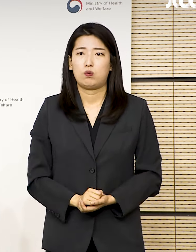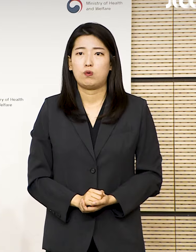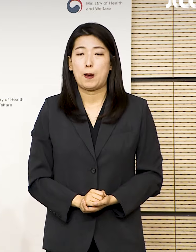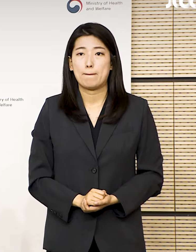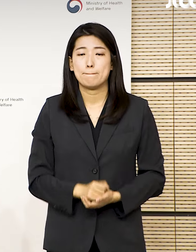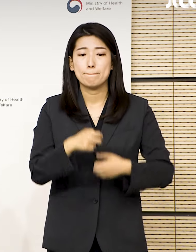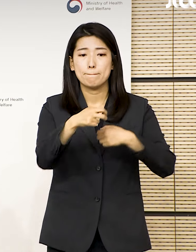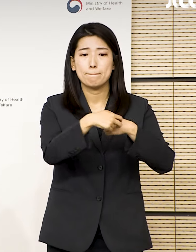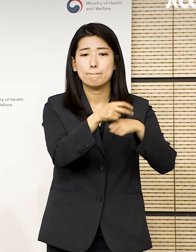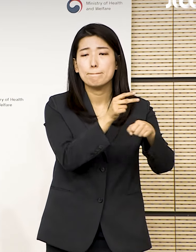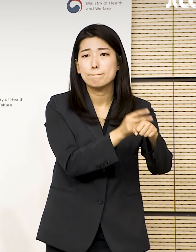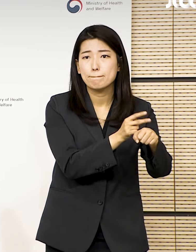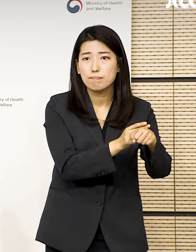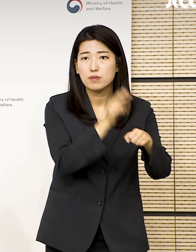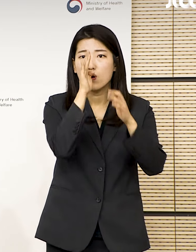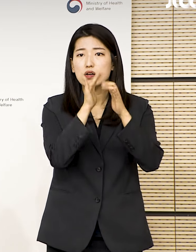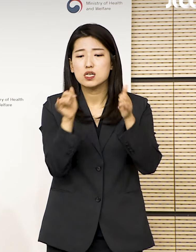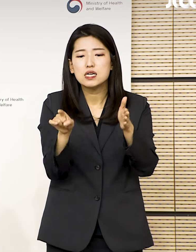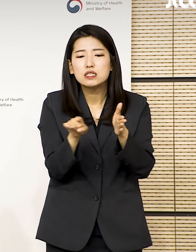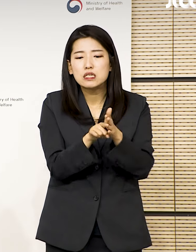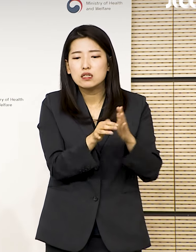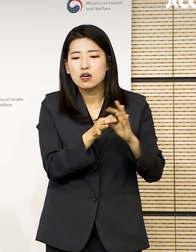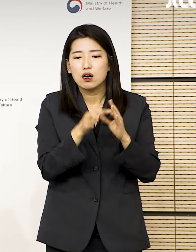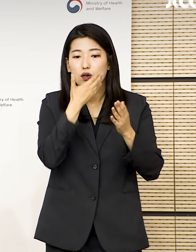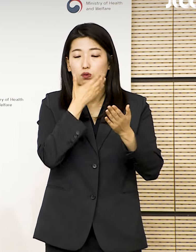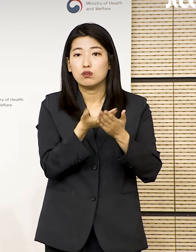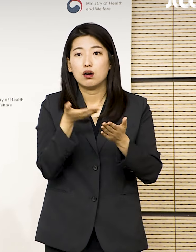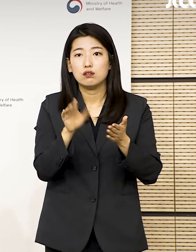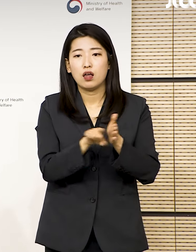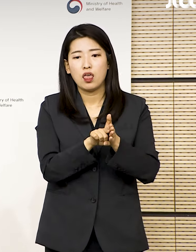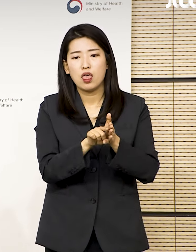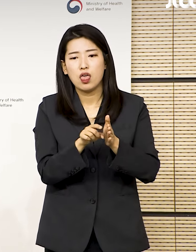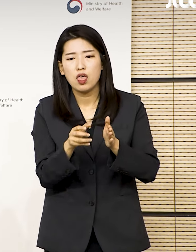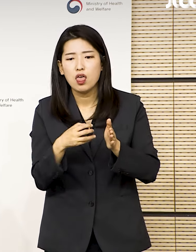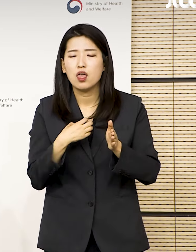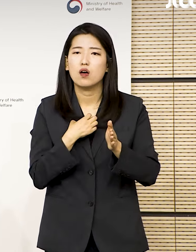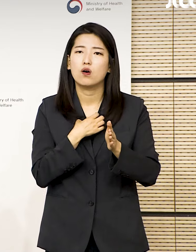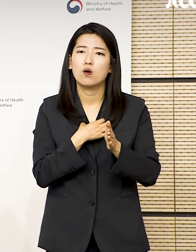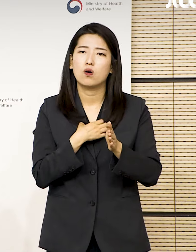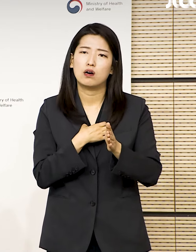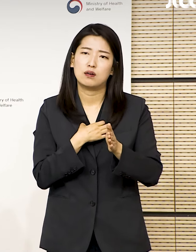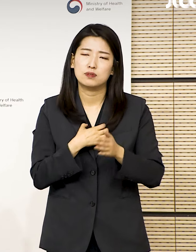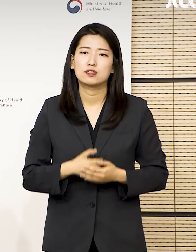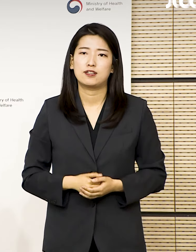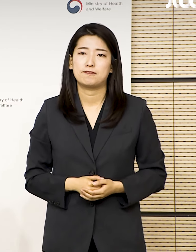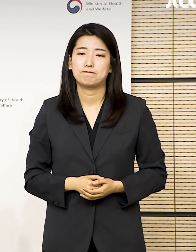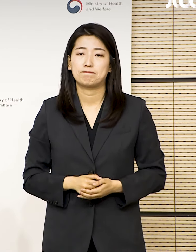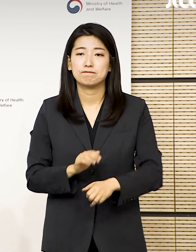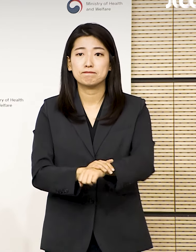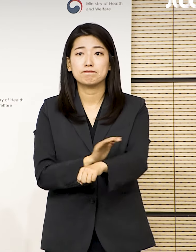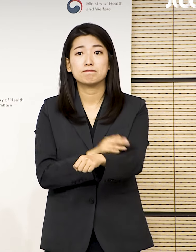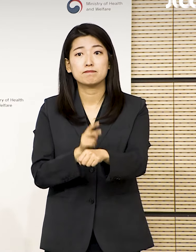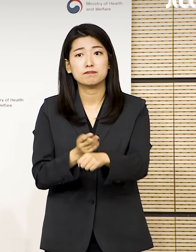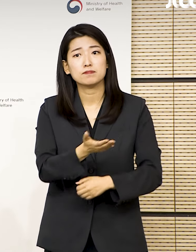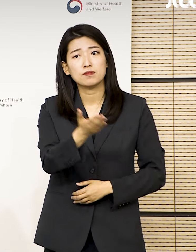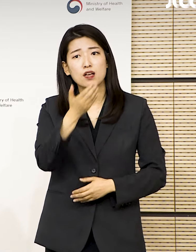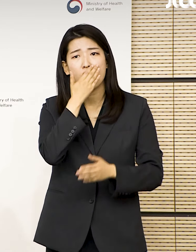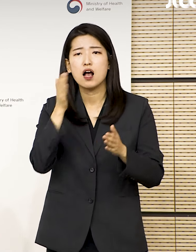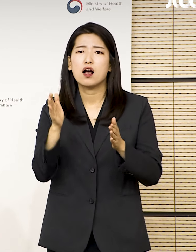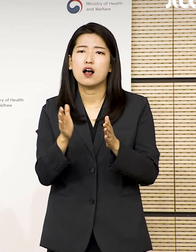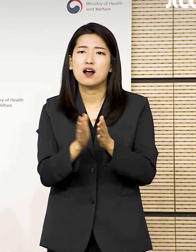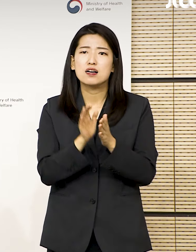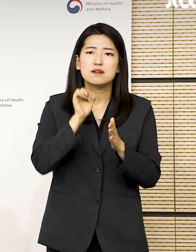깨어지는 것은 아닌지 우려가 큰 상황입니다 전공의들은 집단 행동을 접고 수련 현장으로